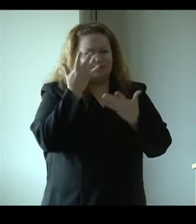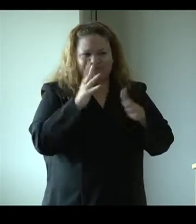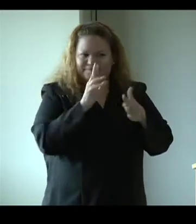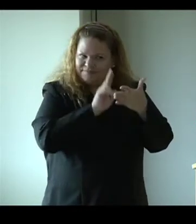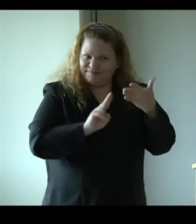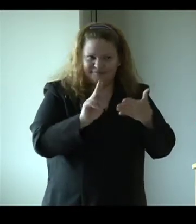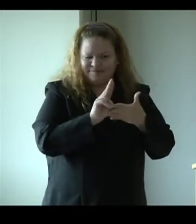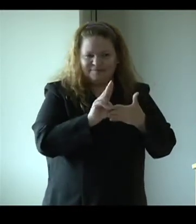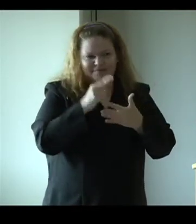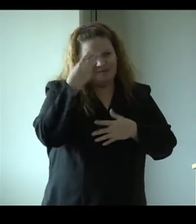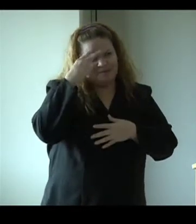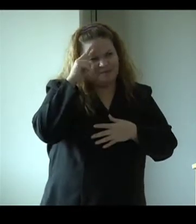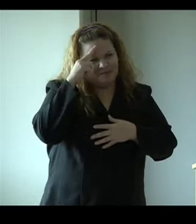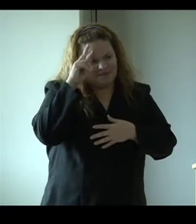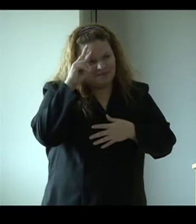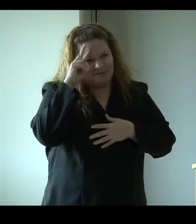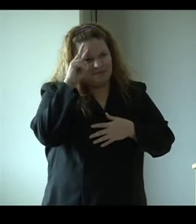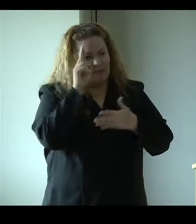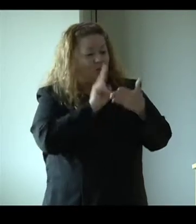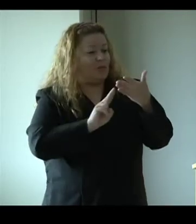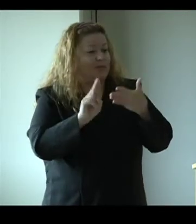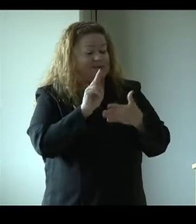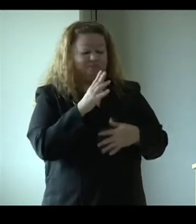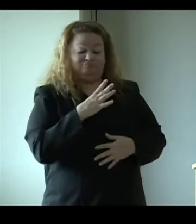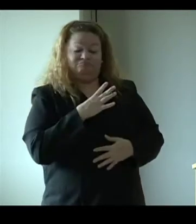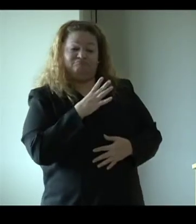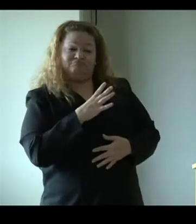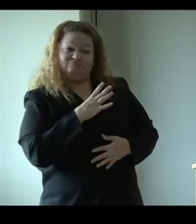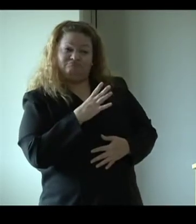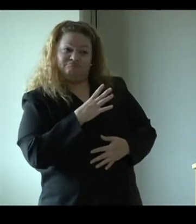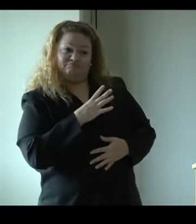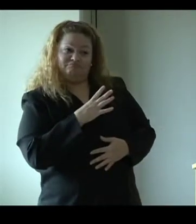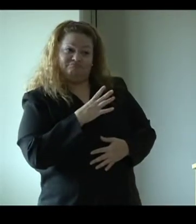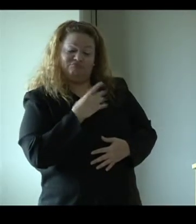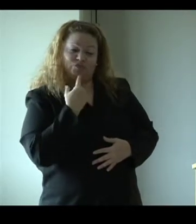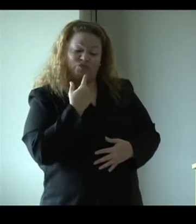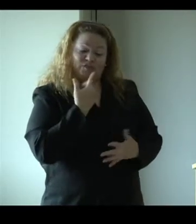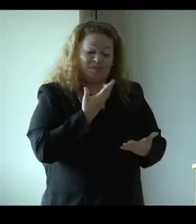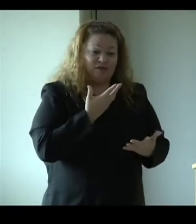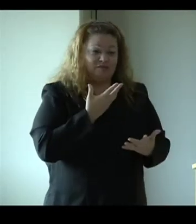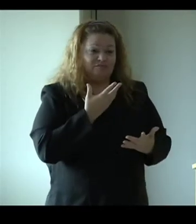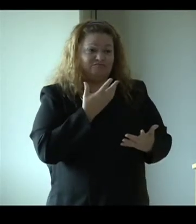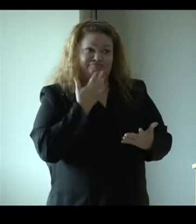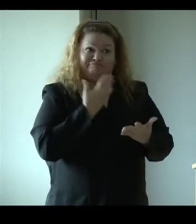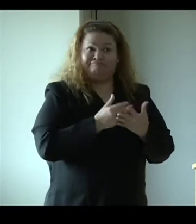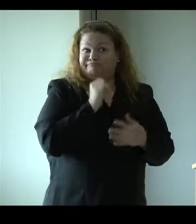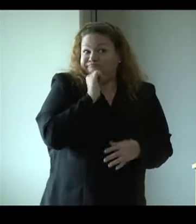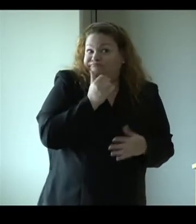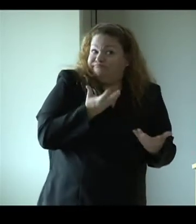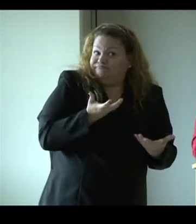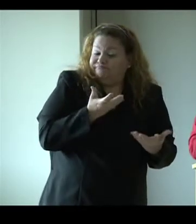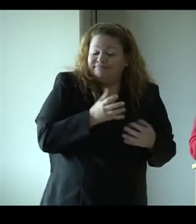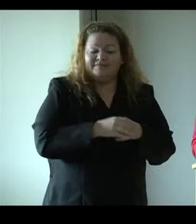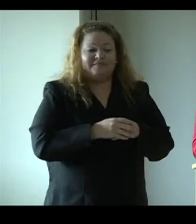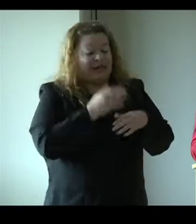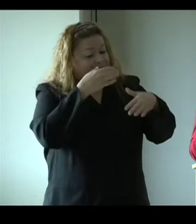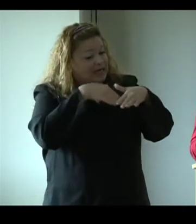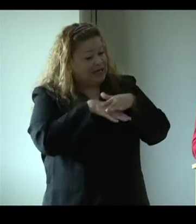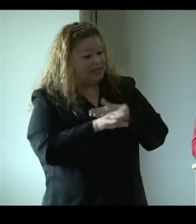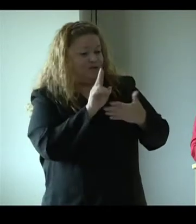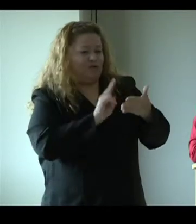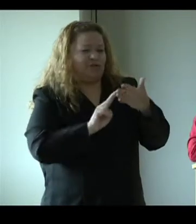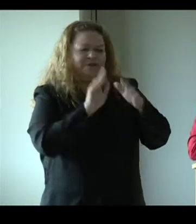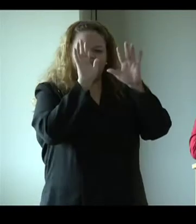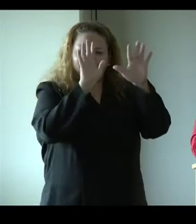de una universidad bien clásica Yo diría que quizá no tan buena y entro a esta